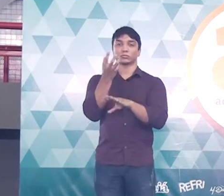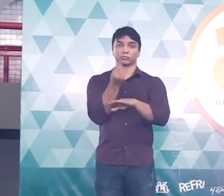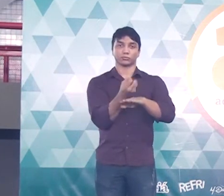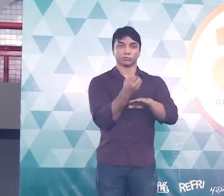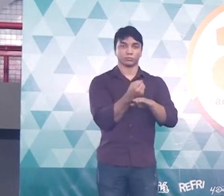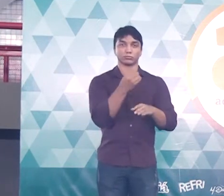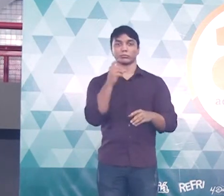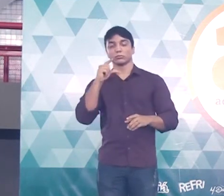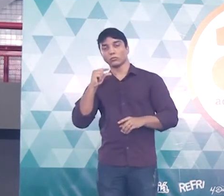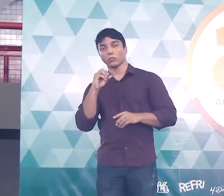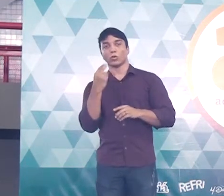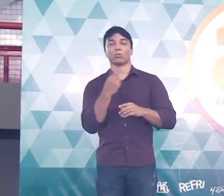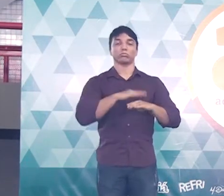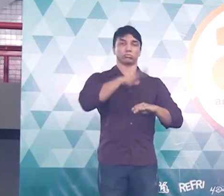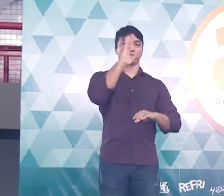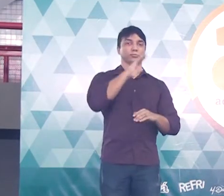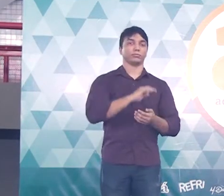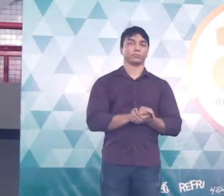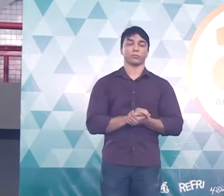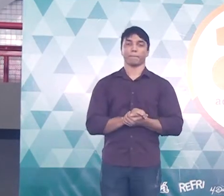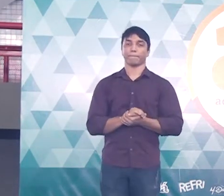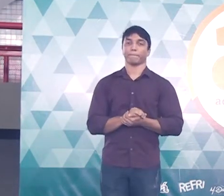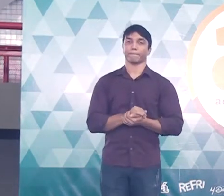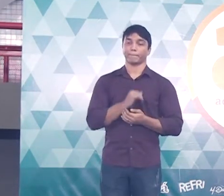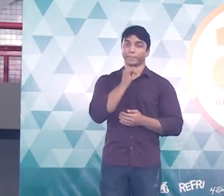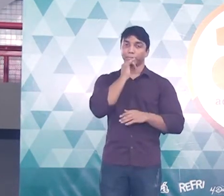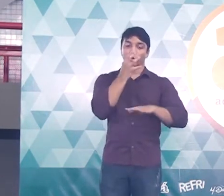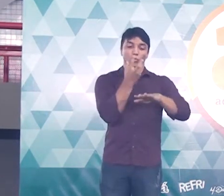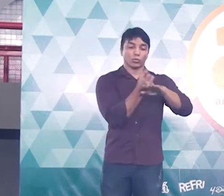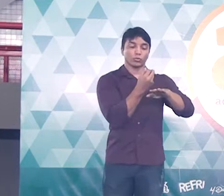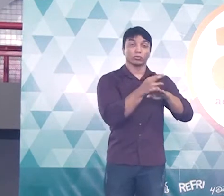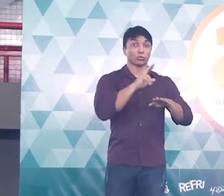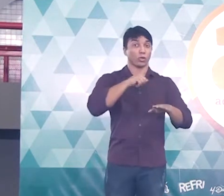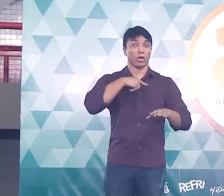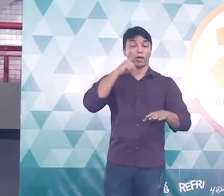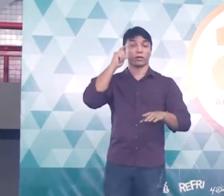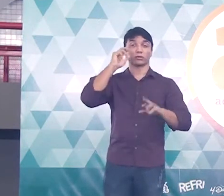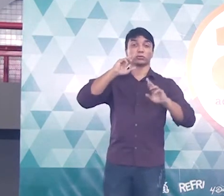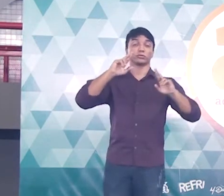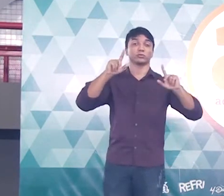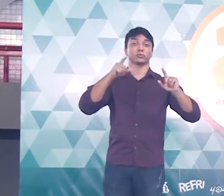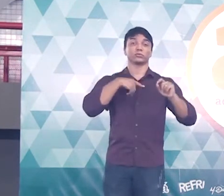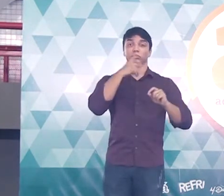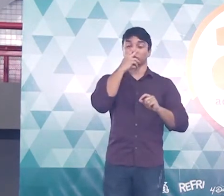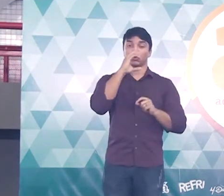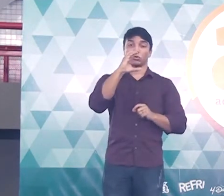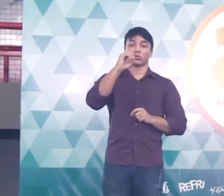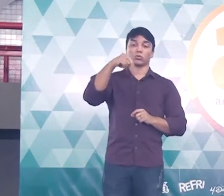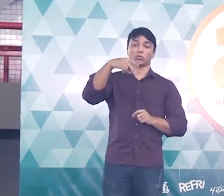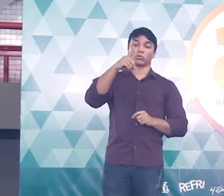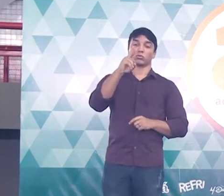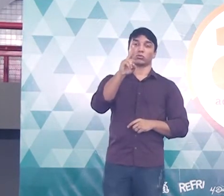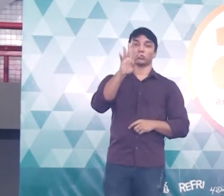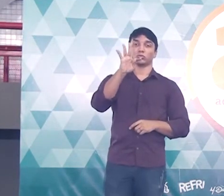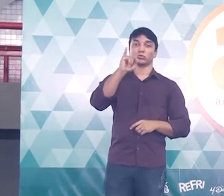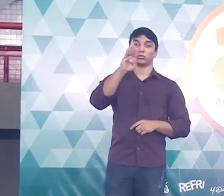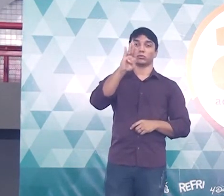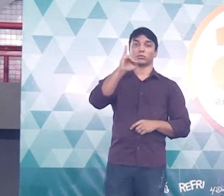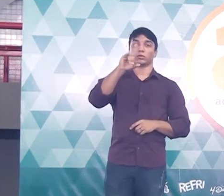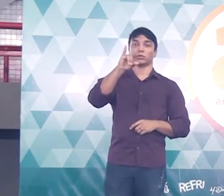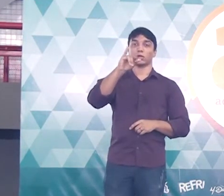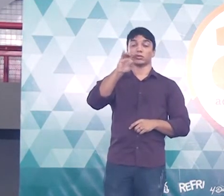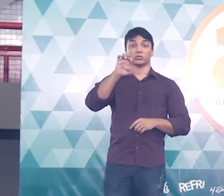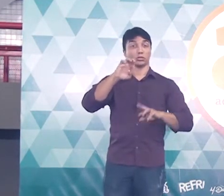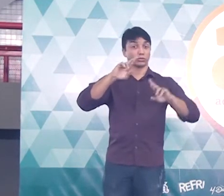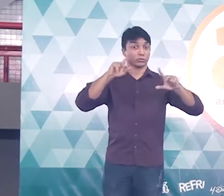Detalhe, quando se fala de condutibilidade, não confundam com condutibilidade na